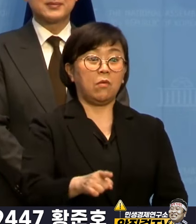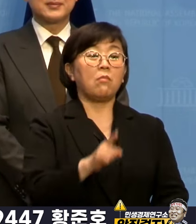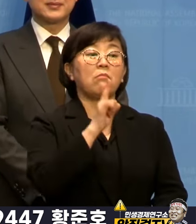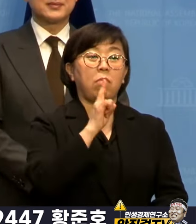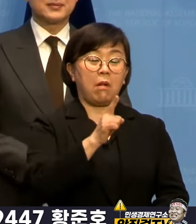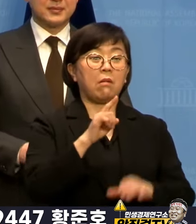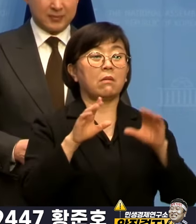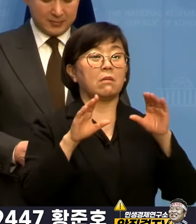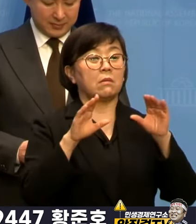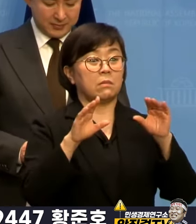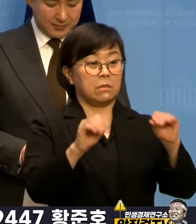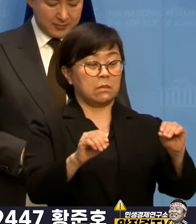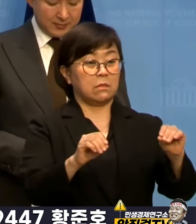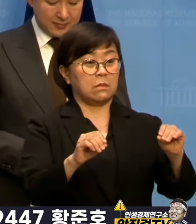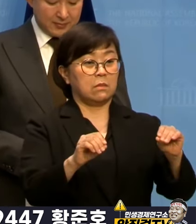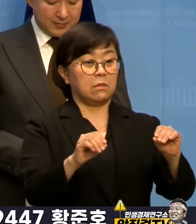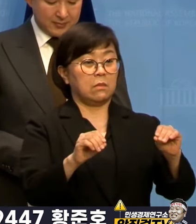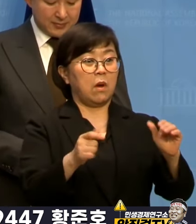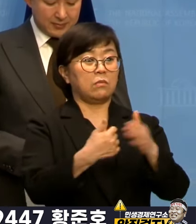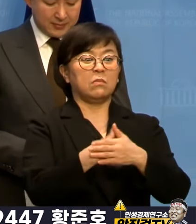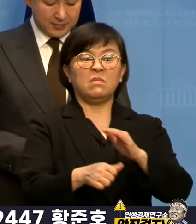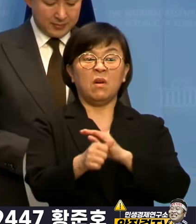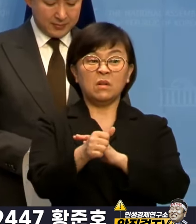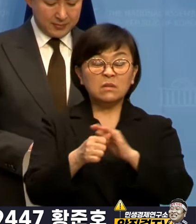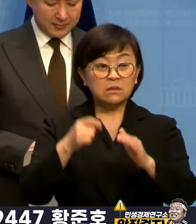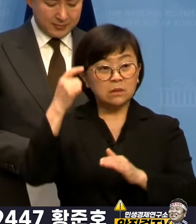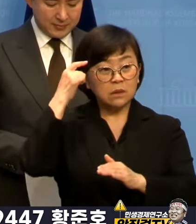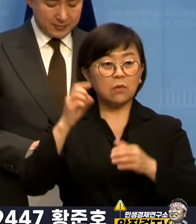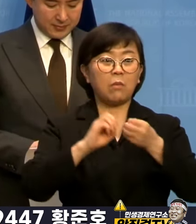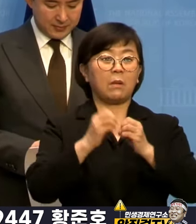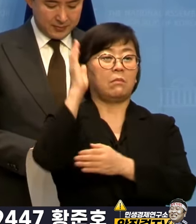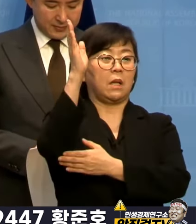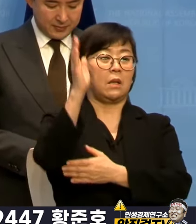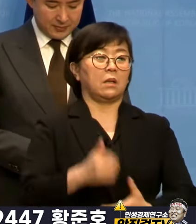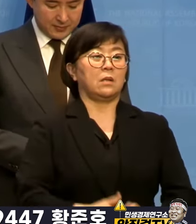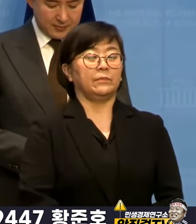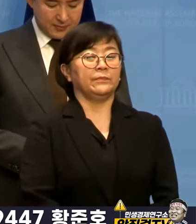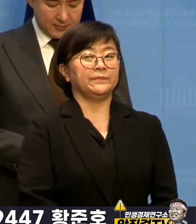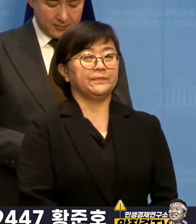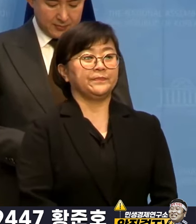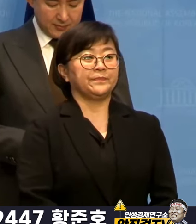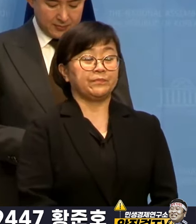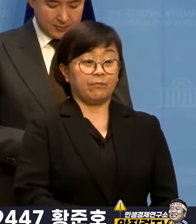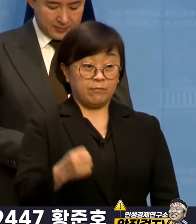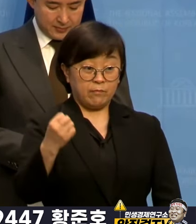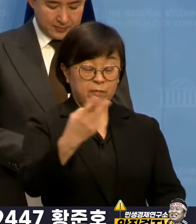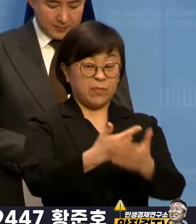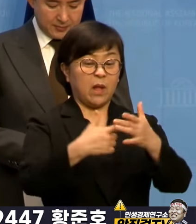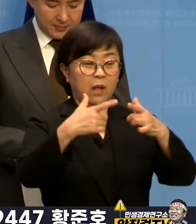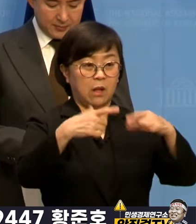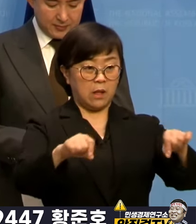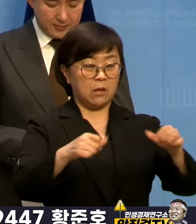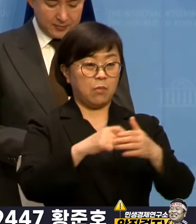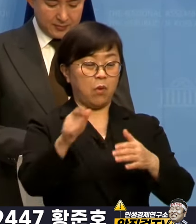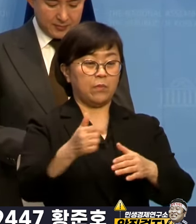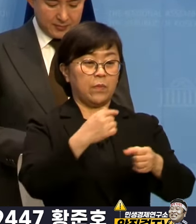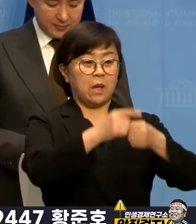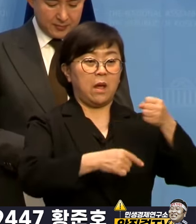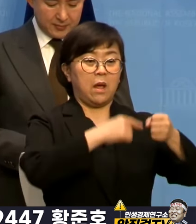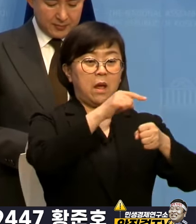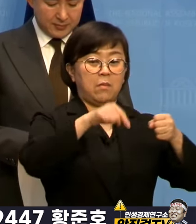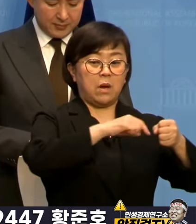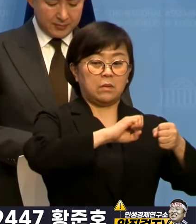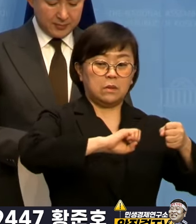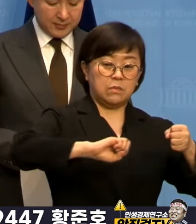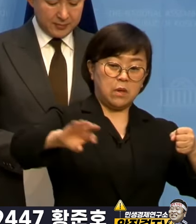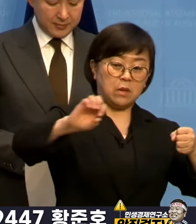온국조차 금지시하는 열등시다라는 또 막말했습니다. 그리고 후쿠시마 핵폐수 해양투기